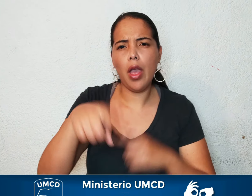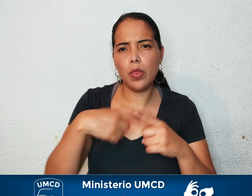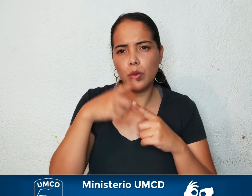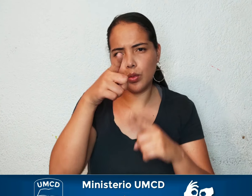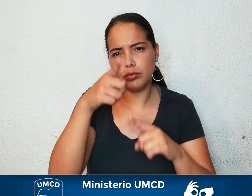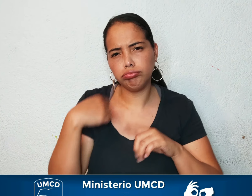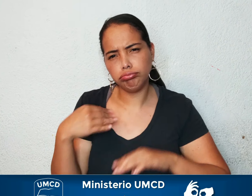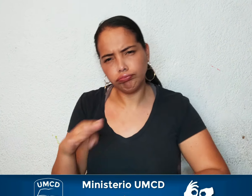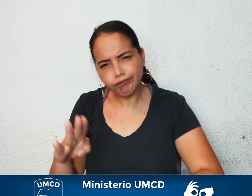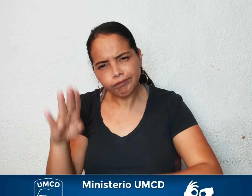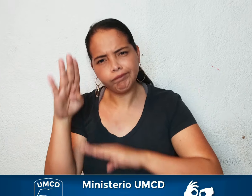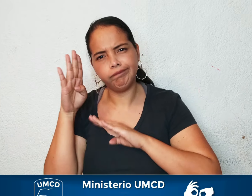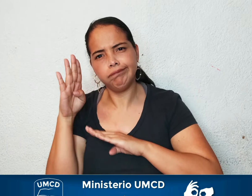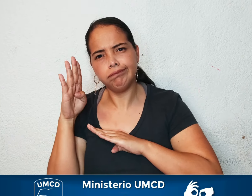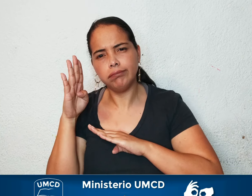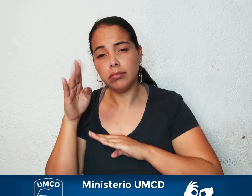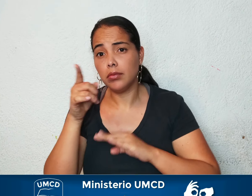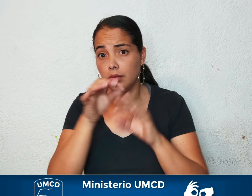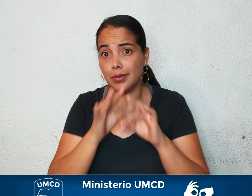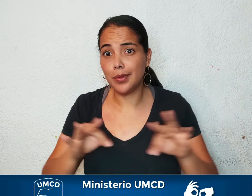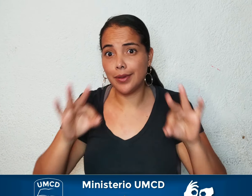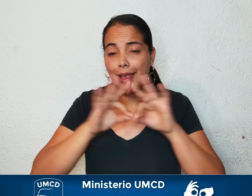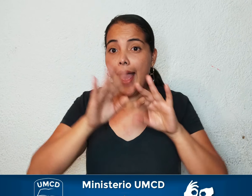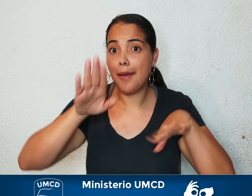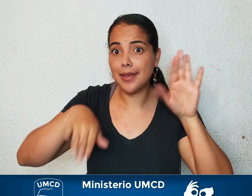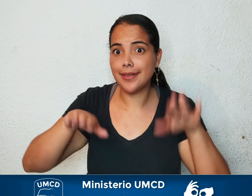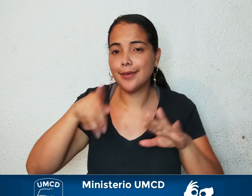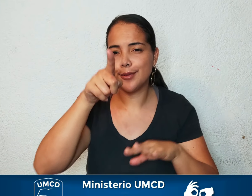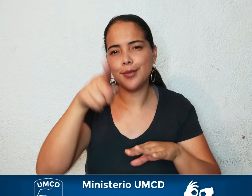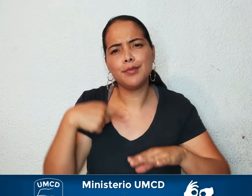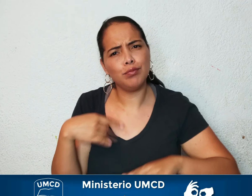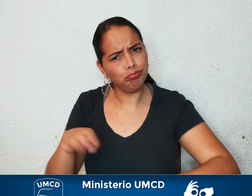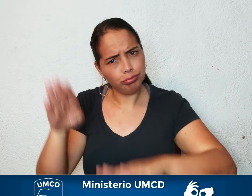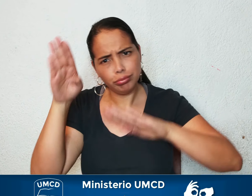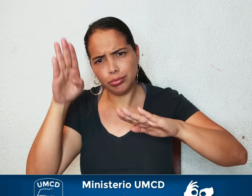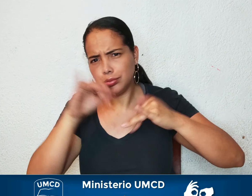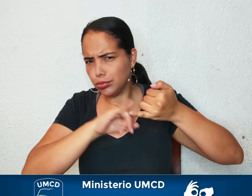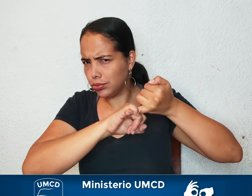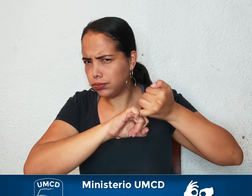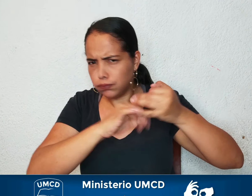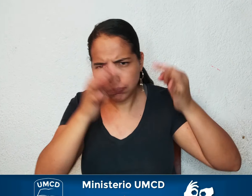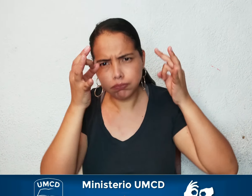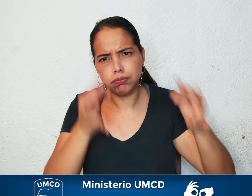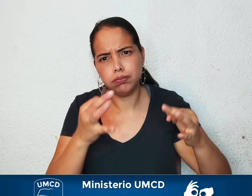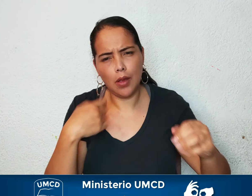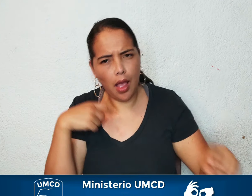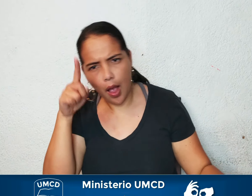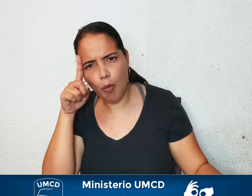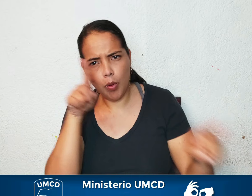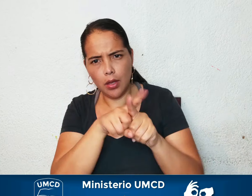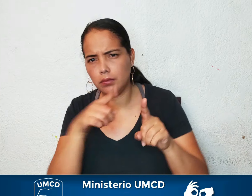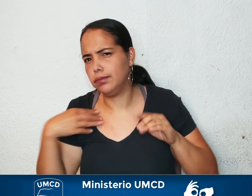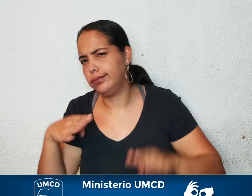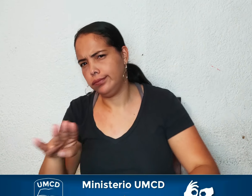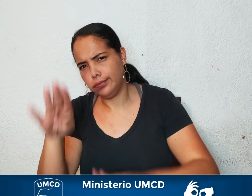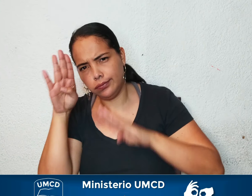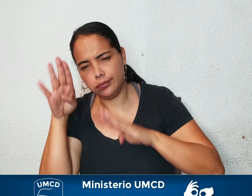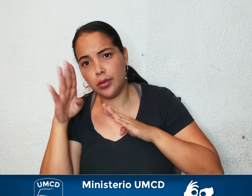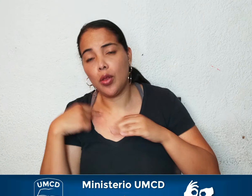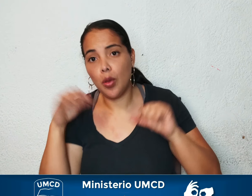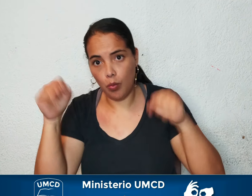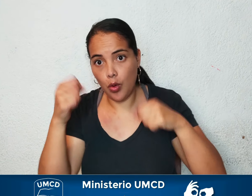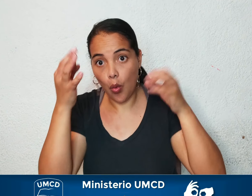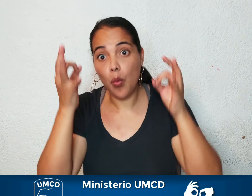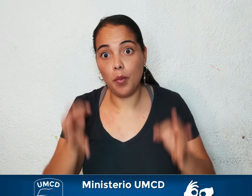Los pactos o los acuerdos, sean estos legales o formales, son esas instancias en que ambas partes llegan a un